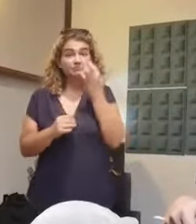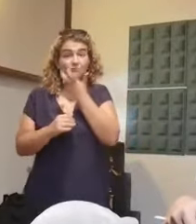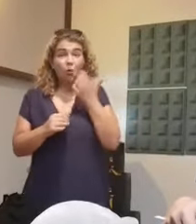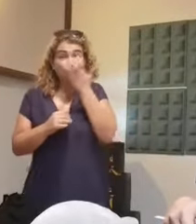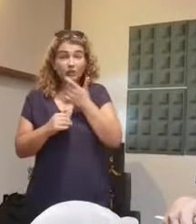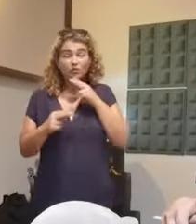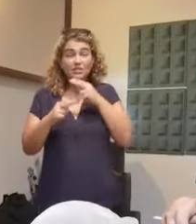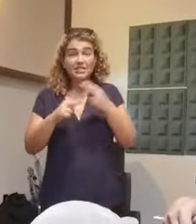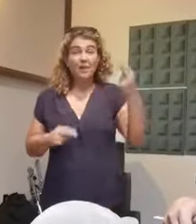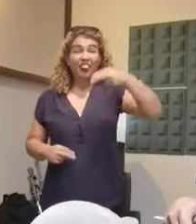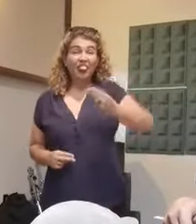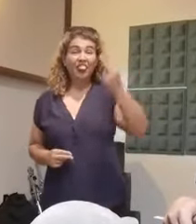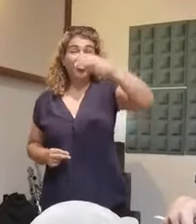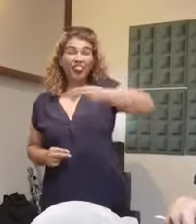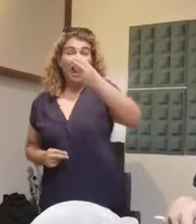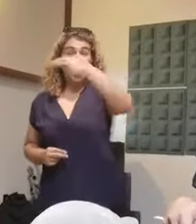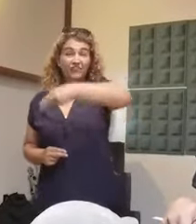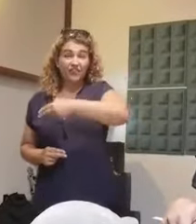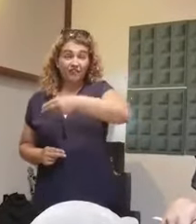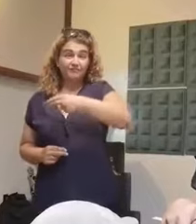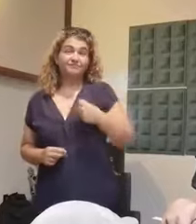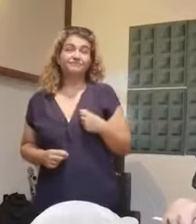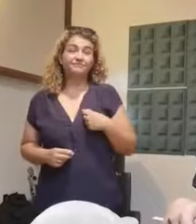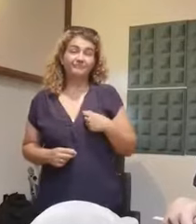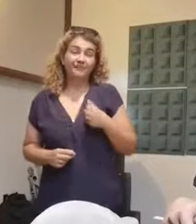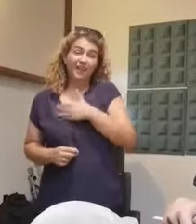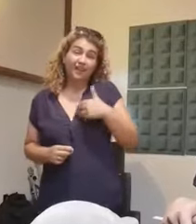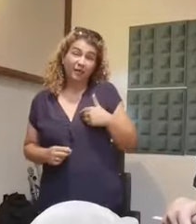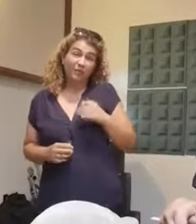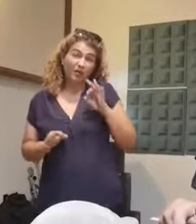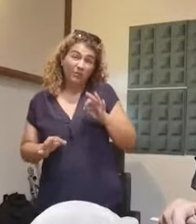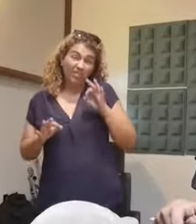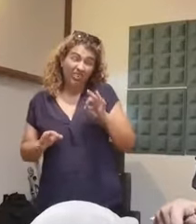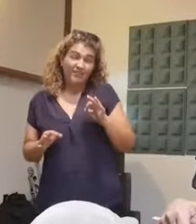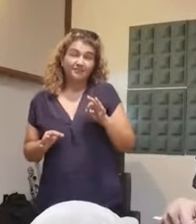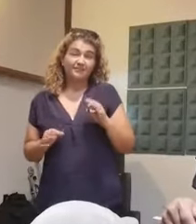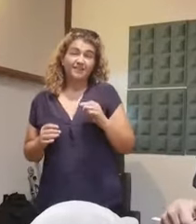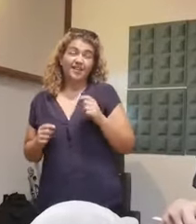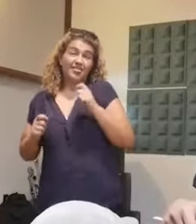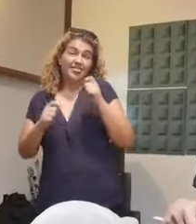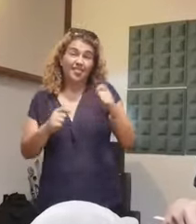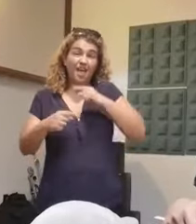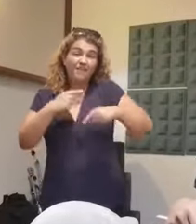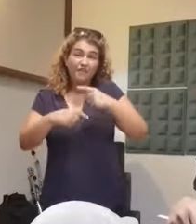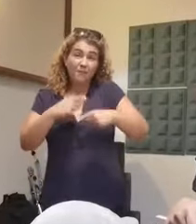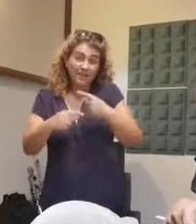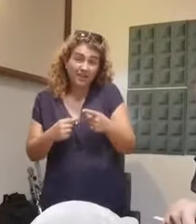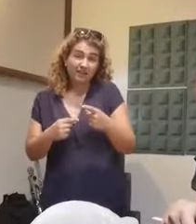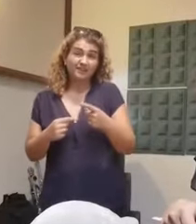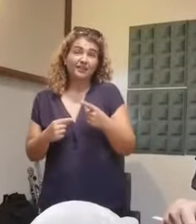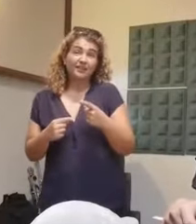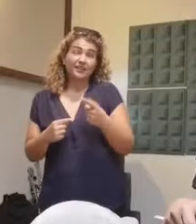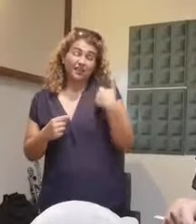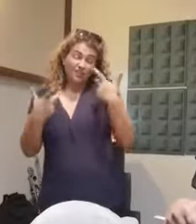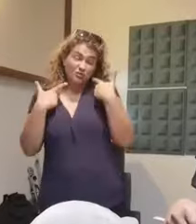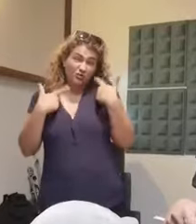fin, que está dedicado a todas las familias, bueno, pues que han vivido situaciones tan dolorosas como es este tipo de pérdida, que es un